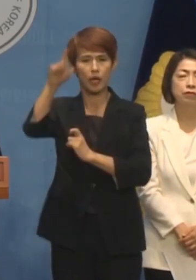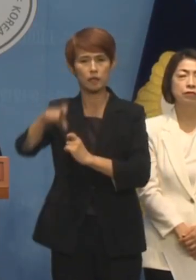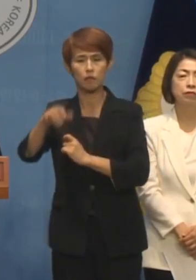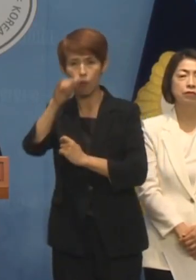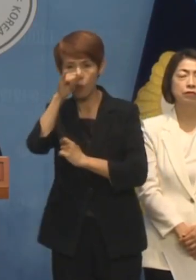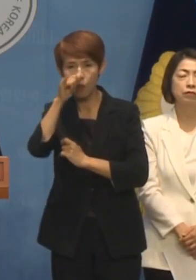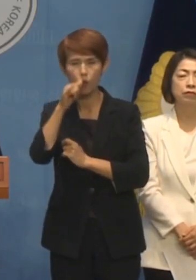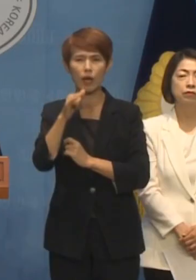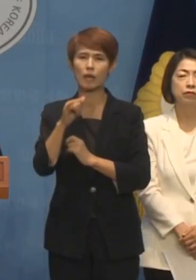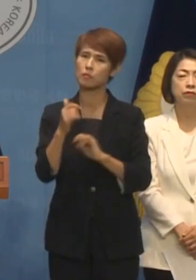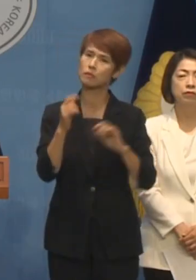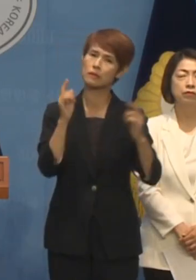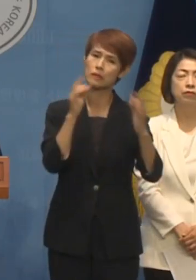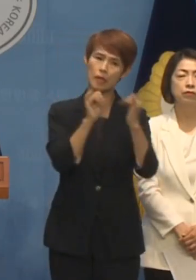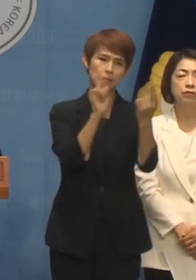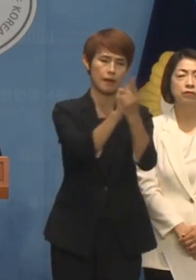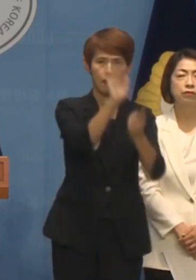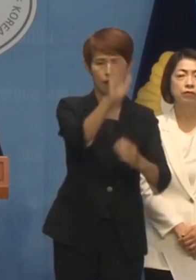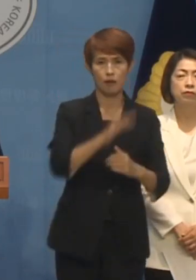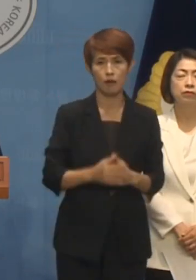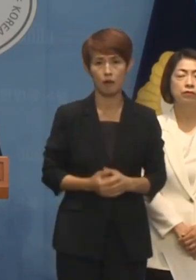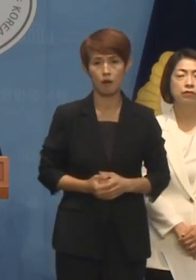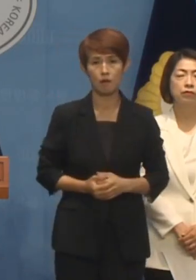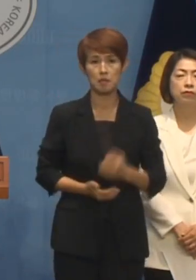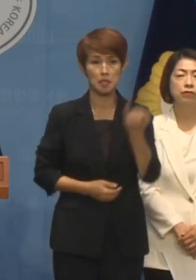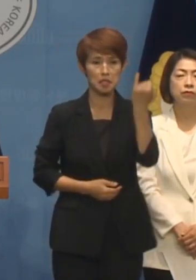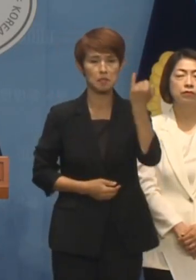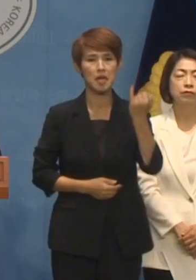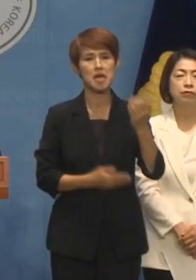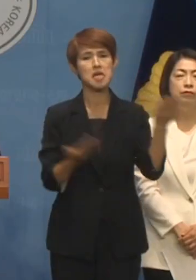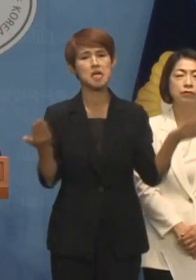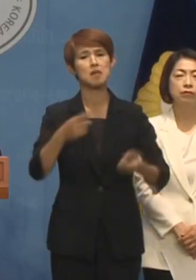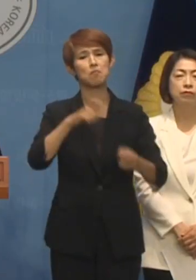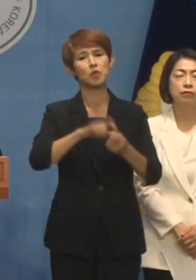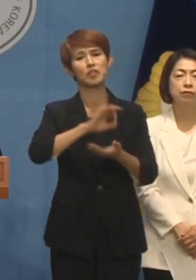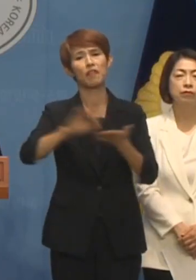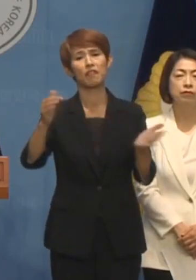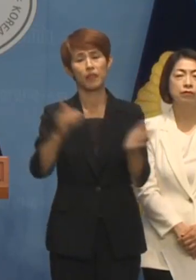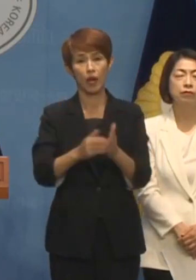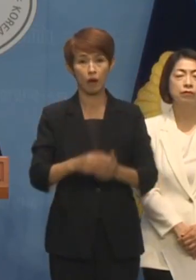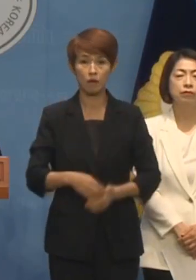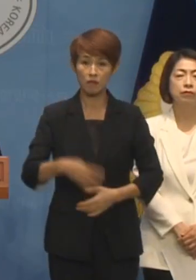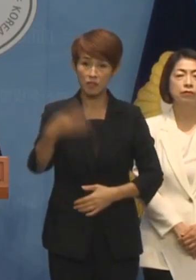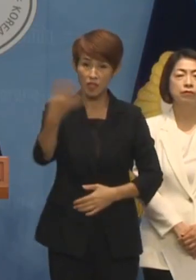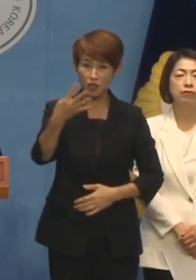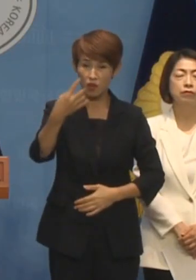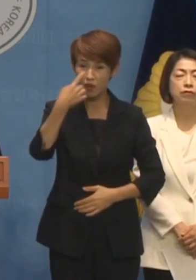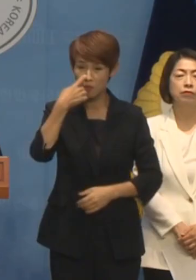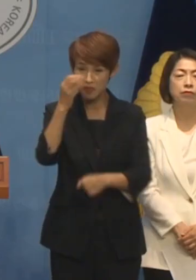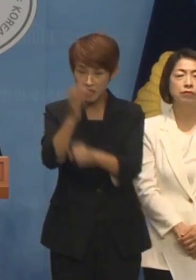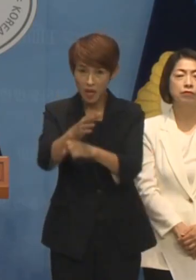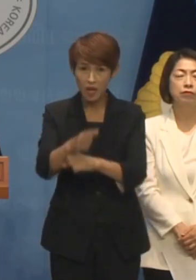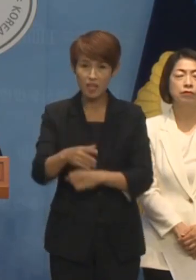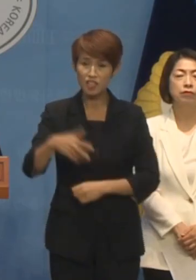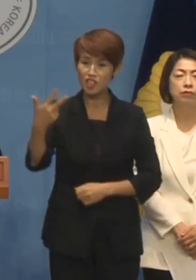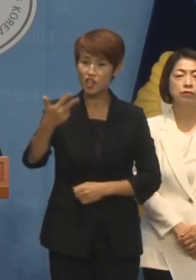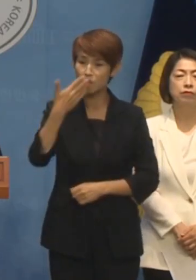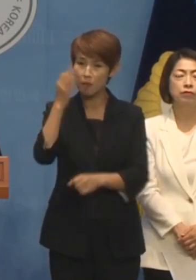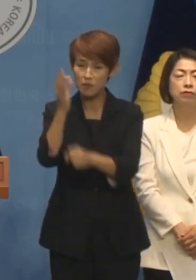않습니다. 본인은 업무를 했다고 하는데 4,000원 커피를 사 먹고 7,000원 밥을 사